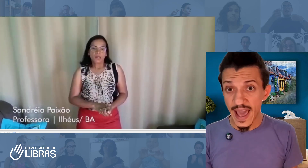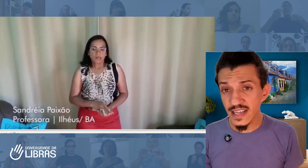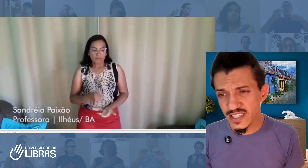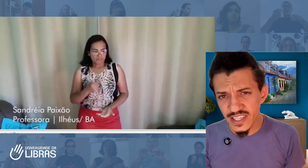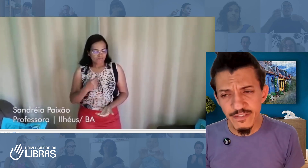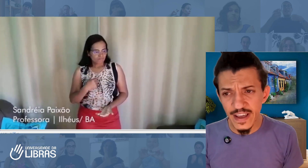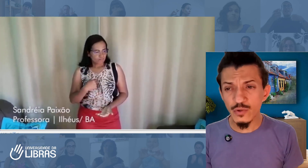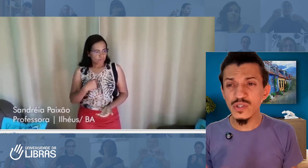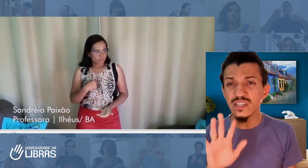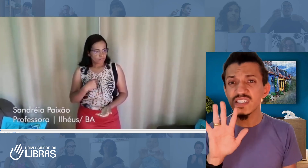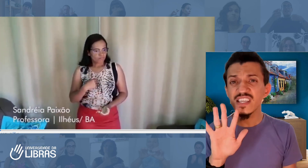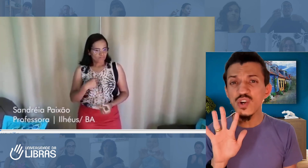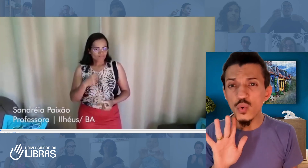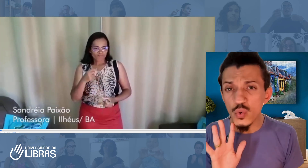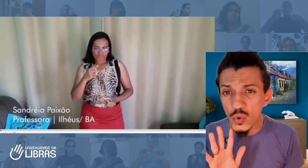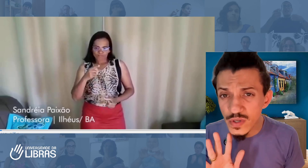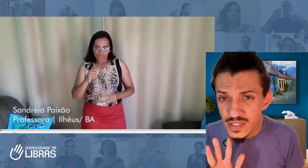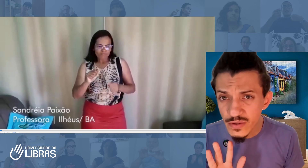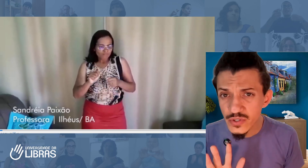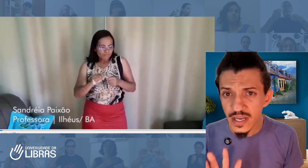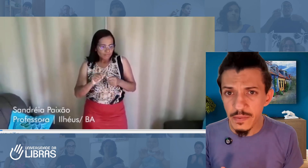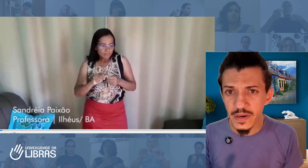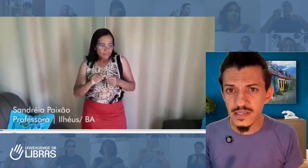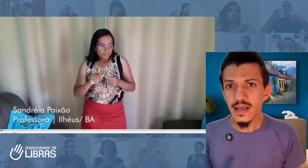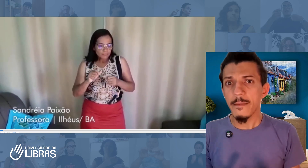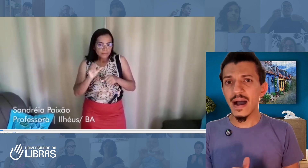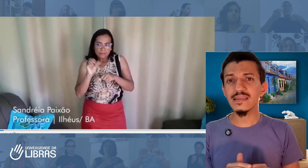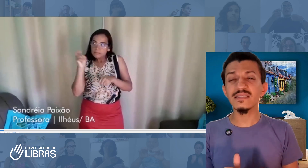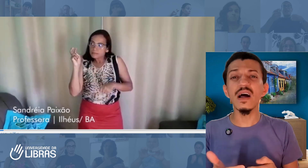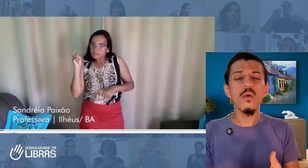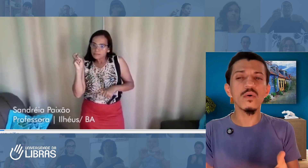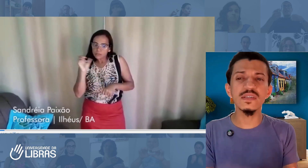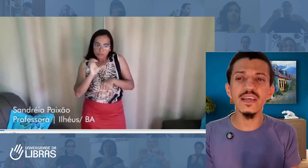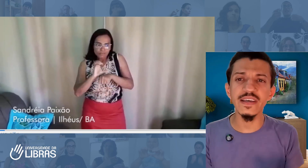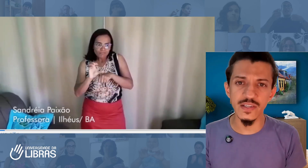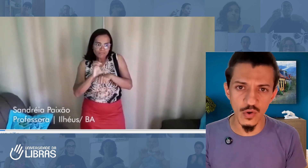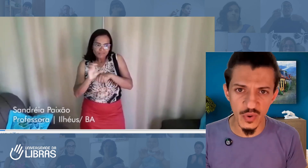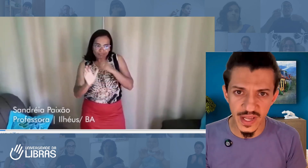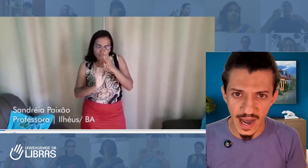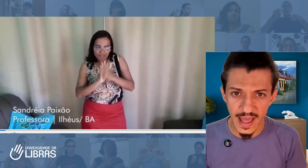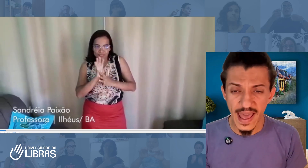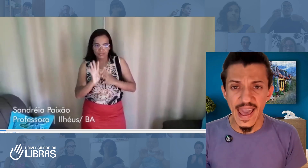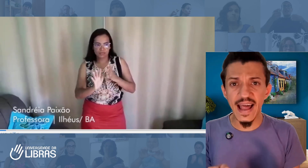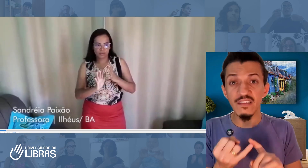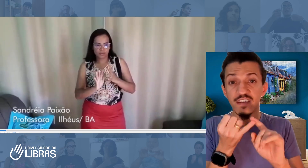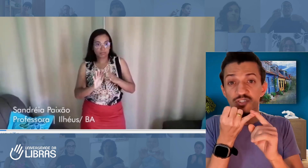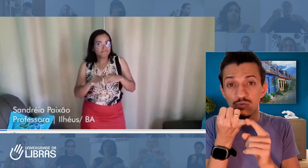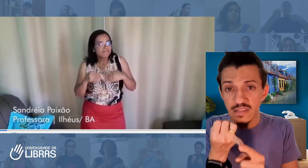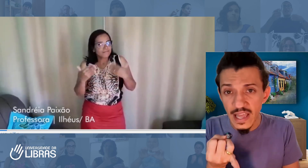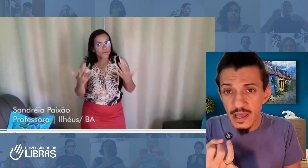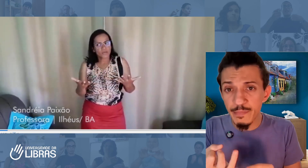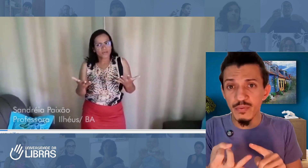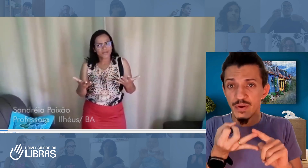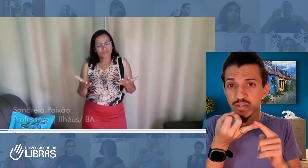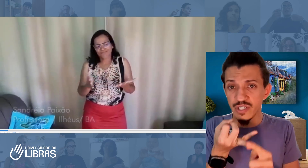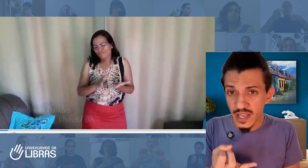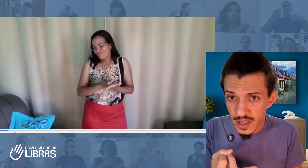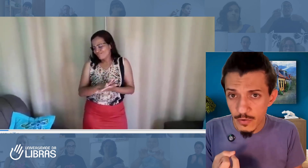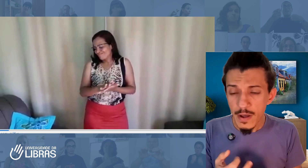tinha feito 5 cursinhos de Libras, mas não conseguia se comunicar. Ela investiu tempo, dinheiro, mas